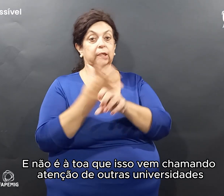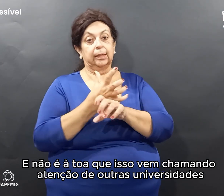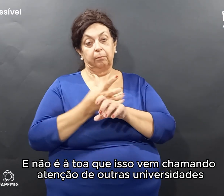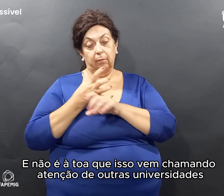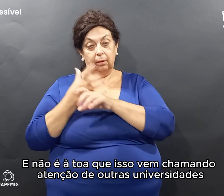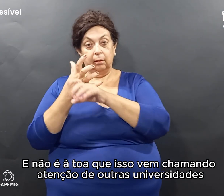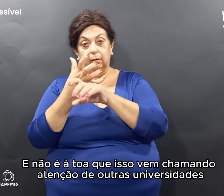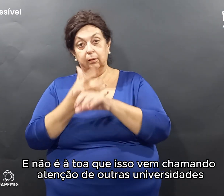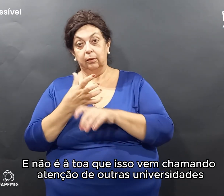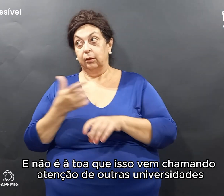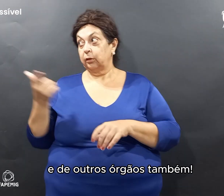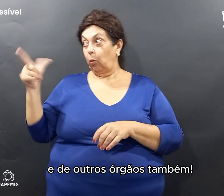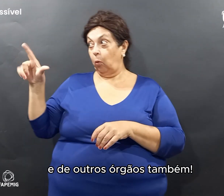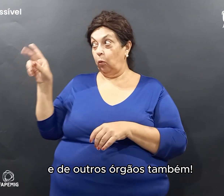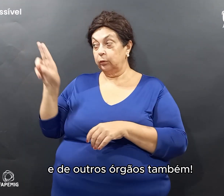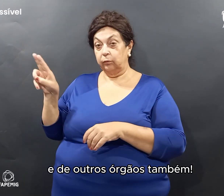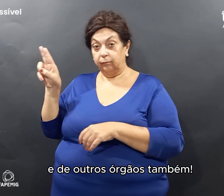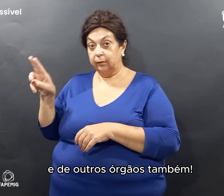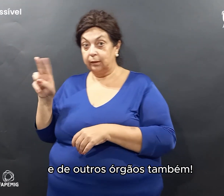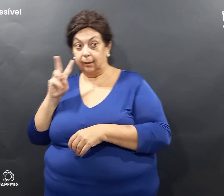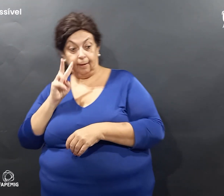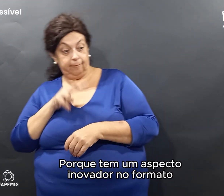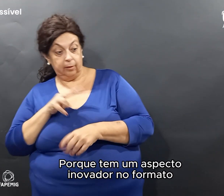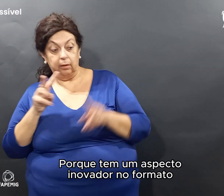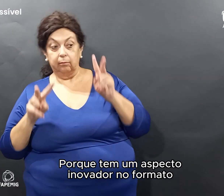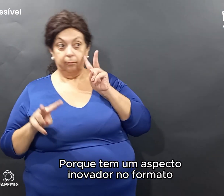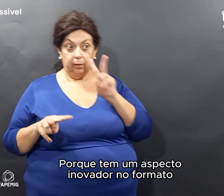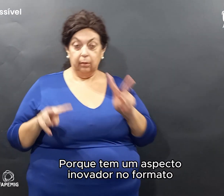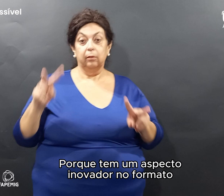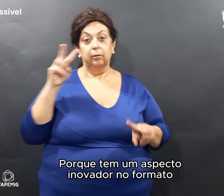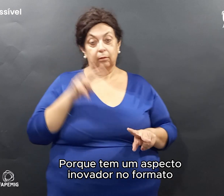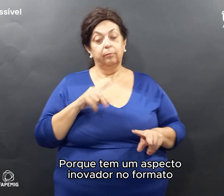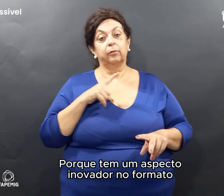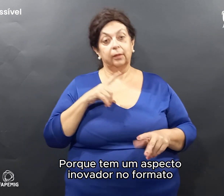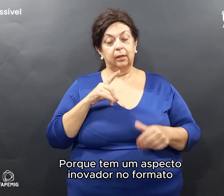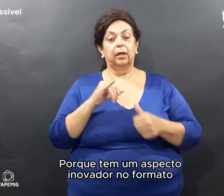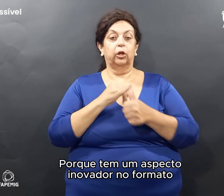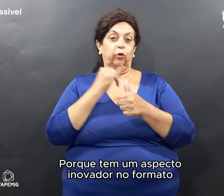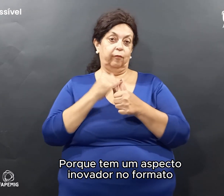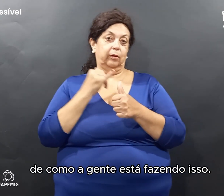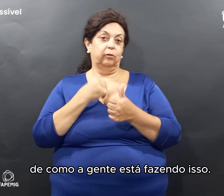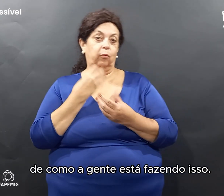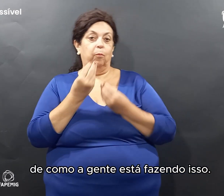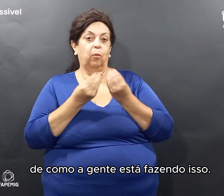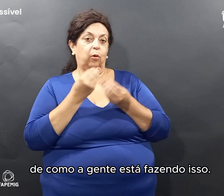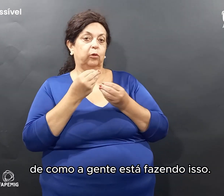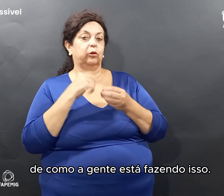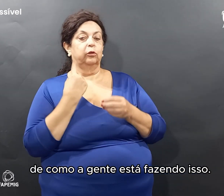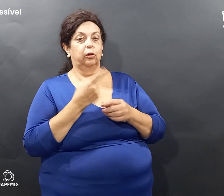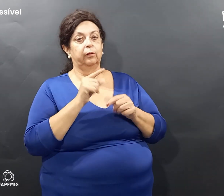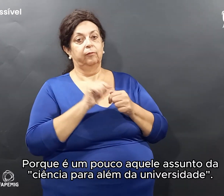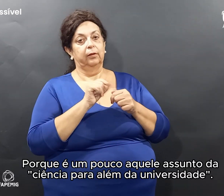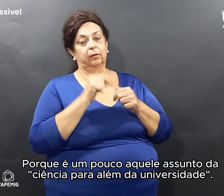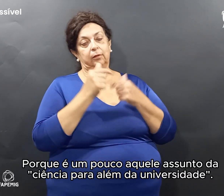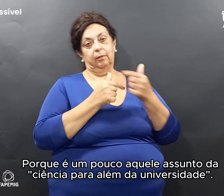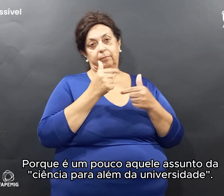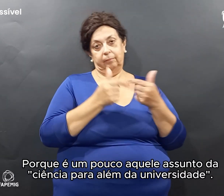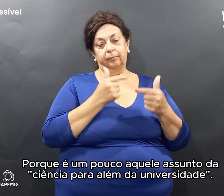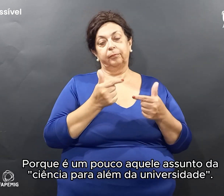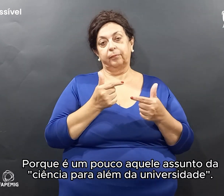outras universidades e de outros órgãos também. Porque tem um aspecto inovador no formato como a gente está fazendo isso. Porque é um pouco